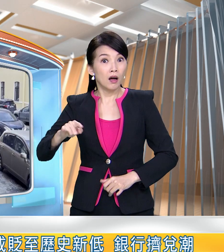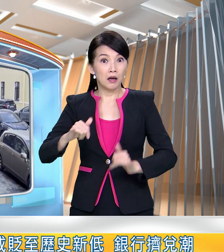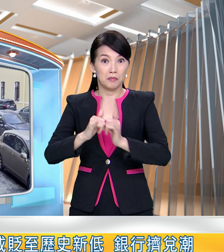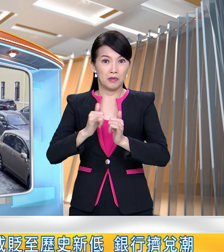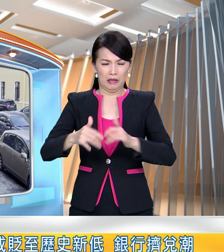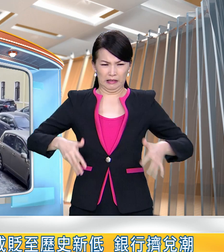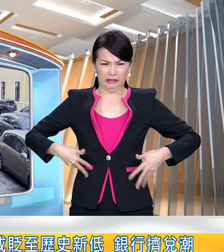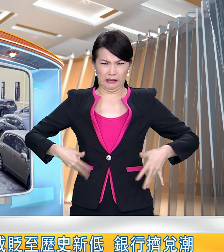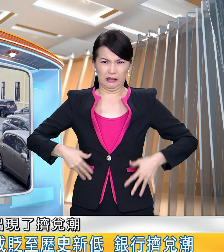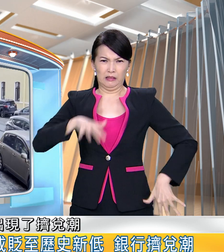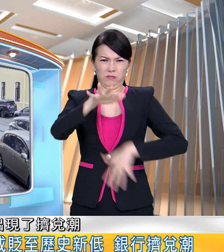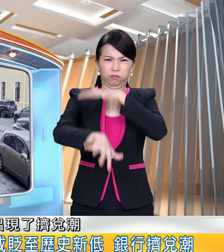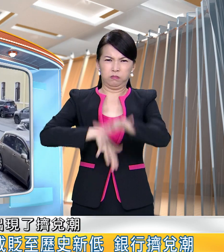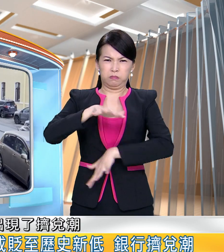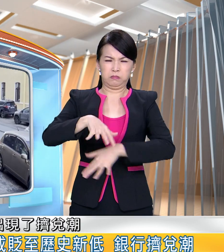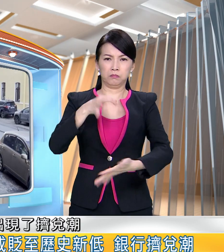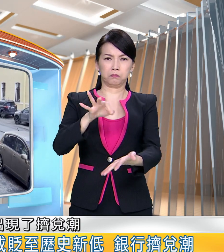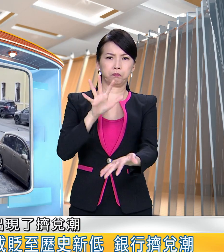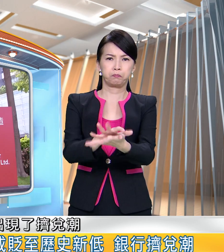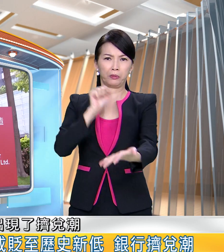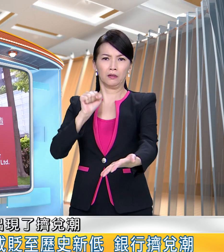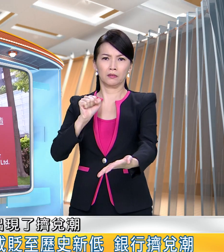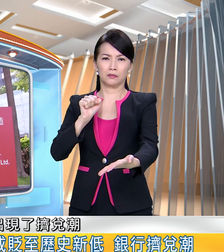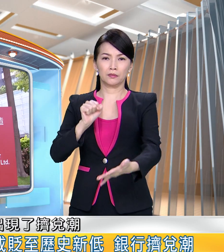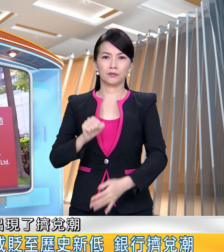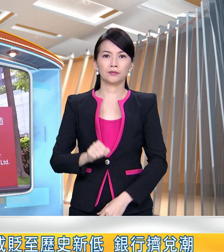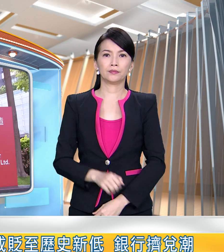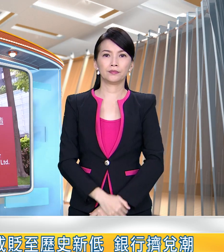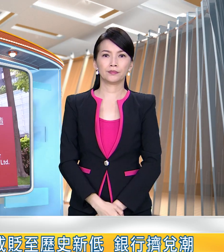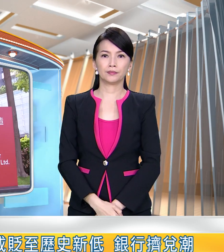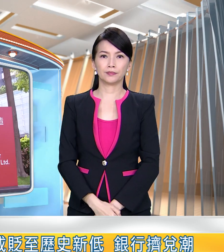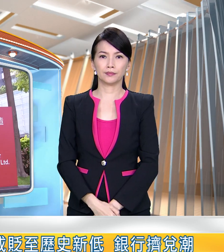新低，俄罗斯当地也出现挤兑潮。